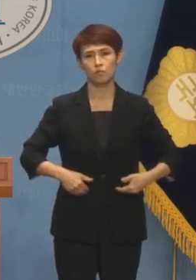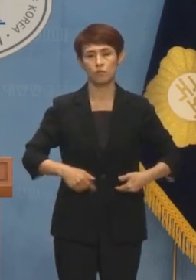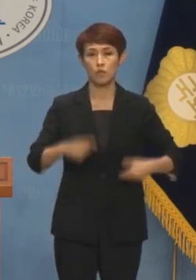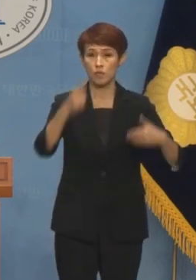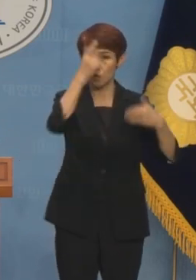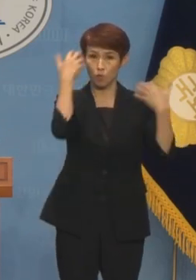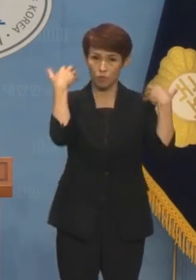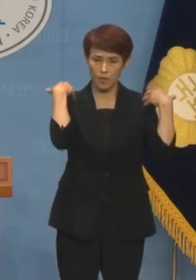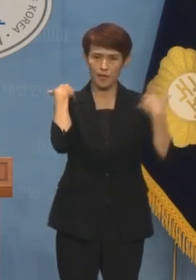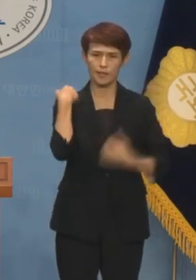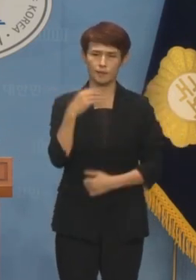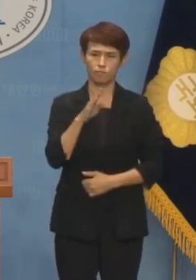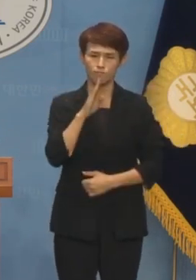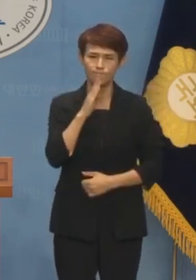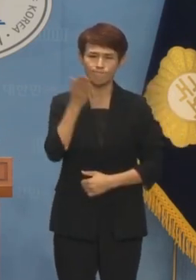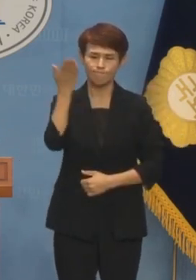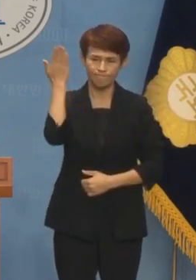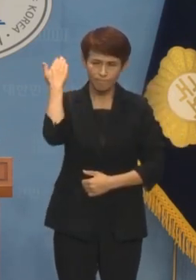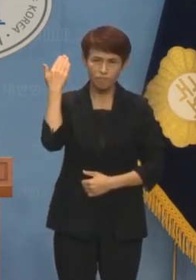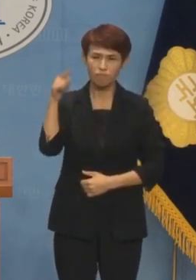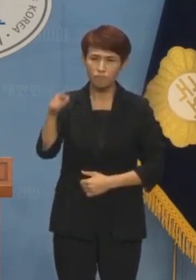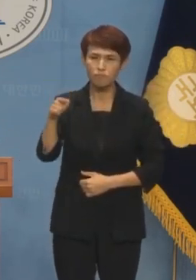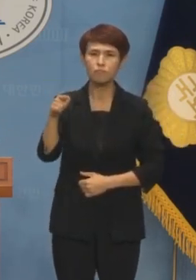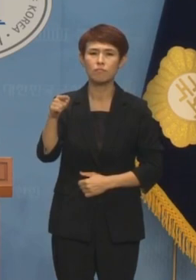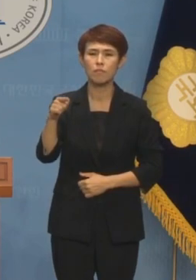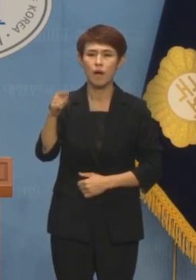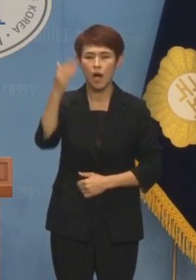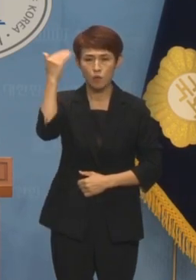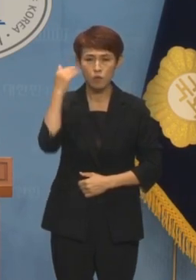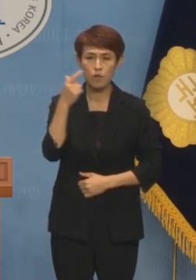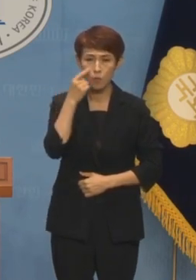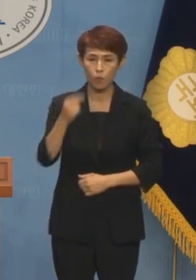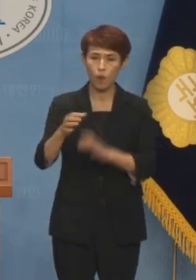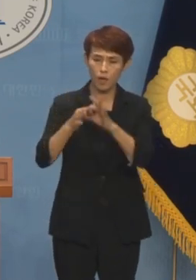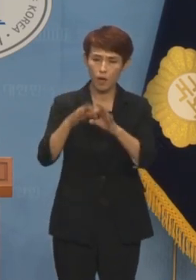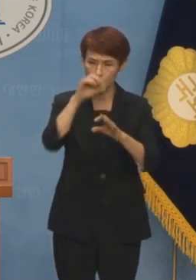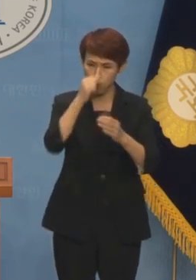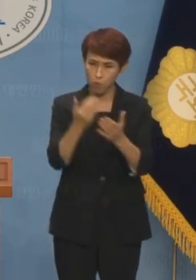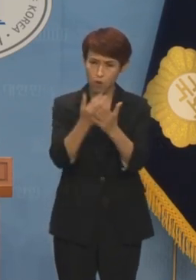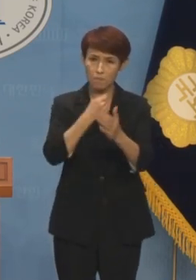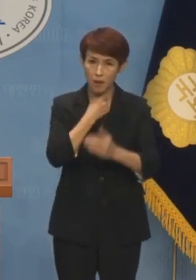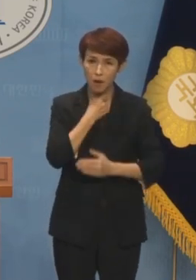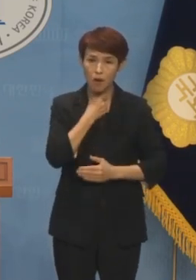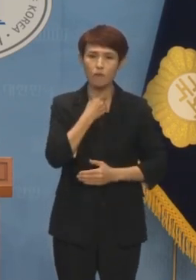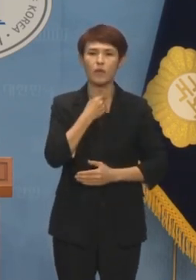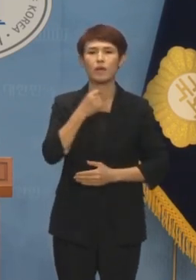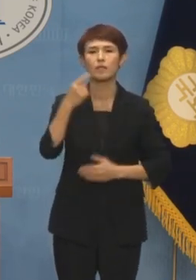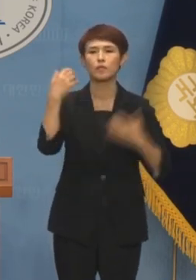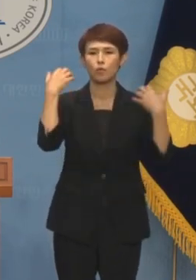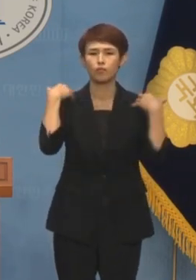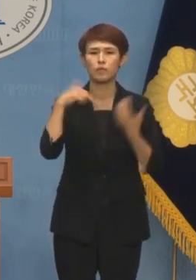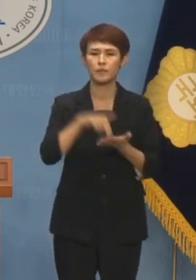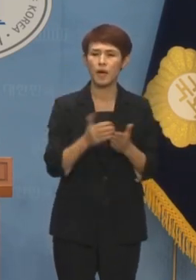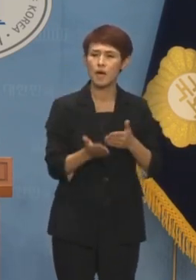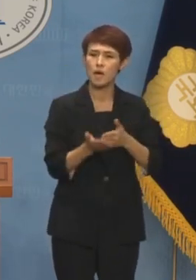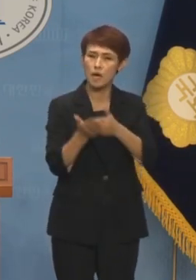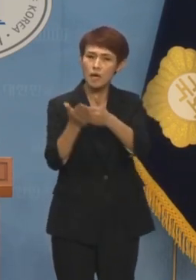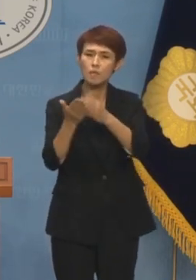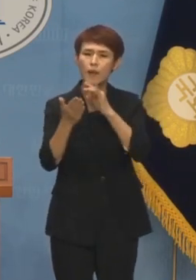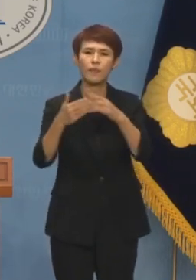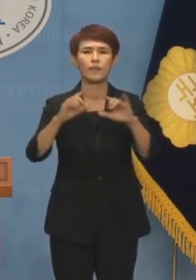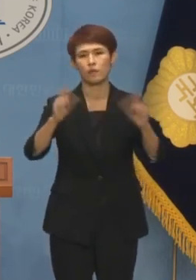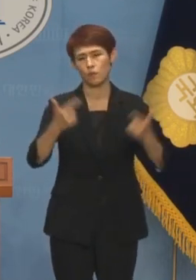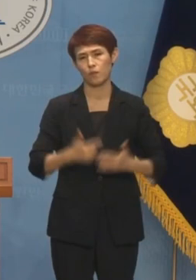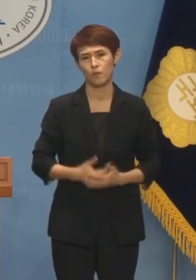정부가 진정으로 과거를 딛고 한일 관계를 개선하고자 한다면 정부 부처 입장만 내세울 것이